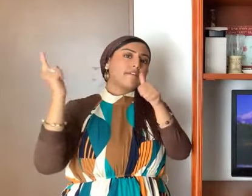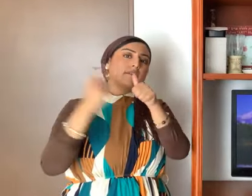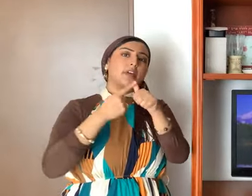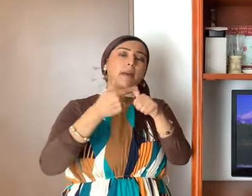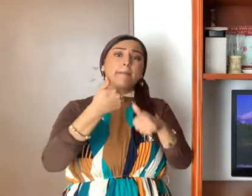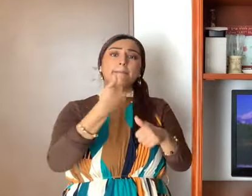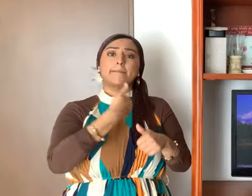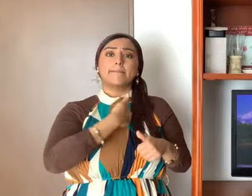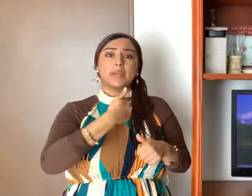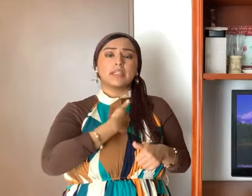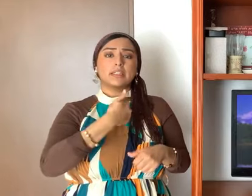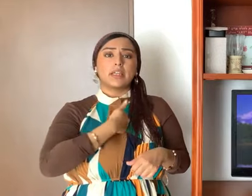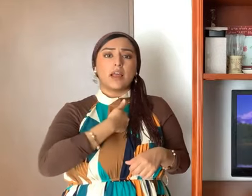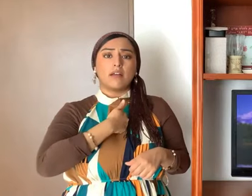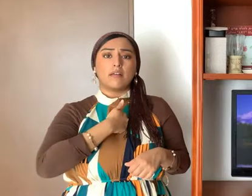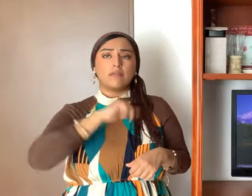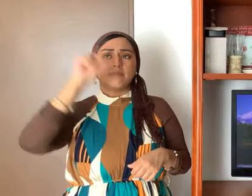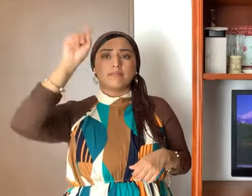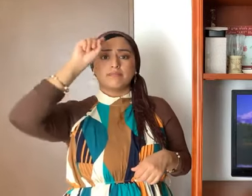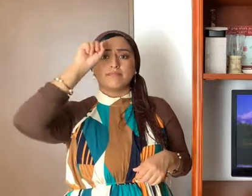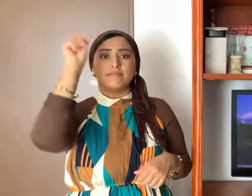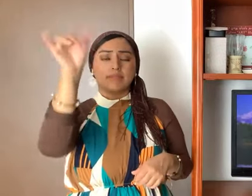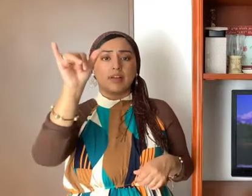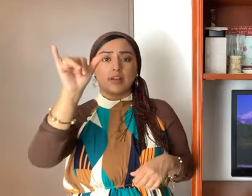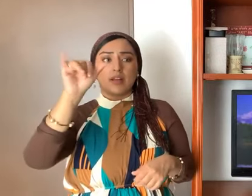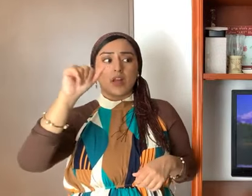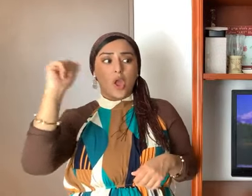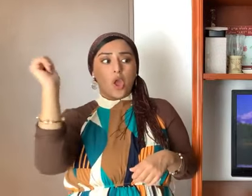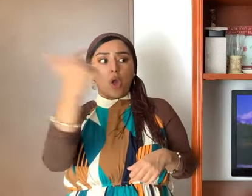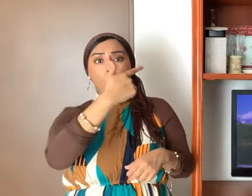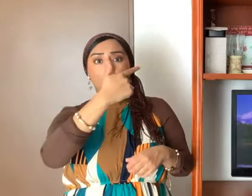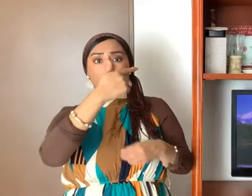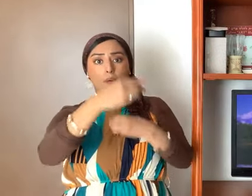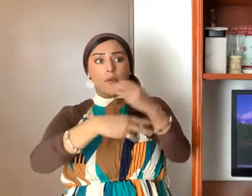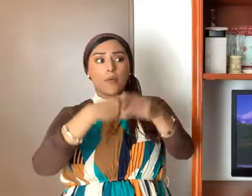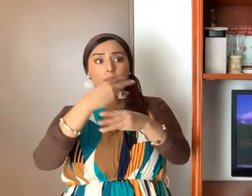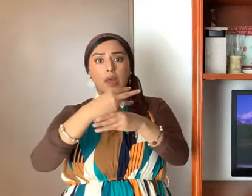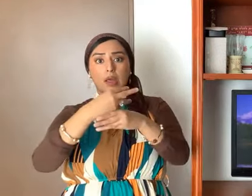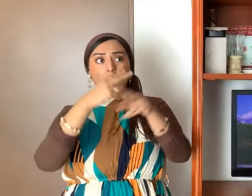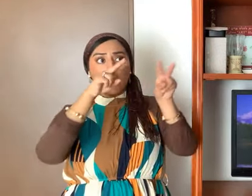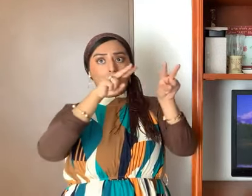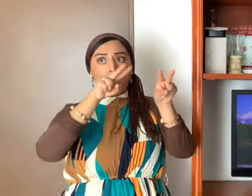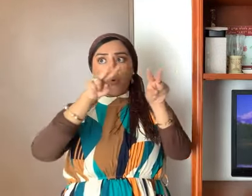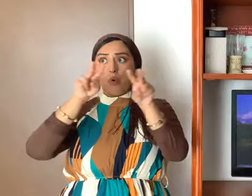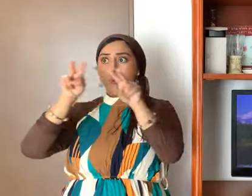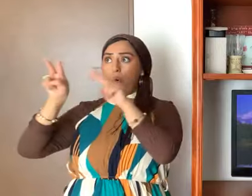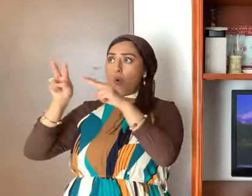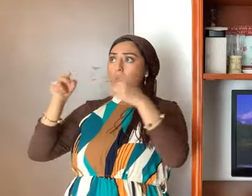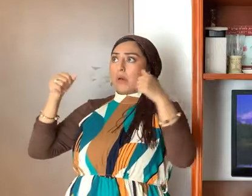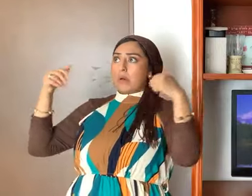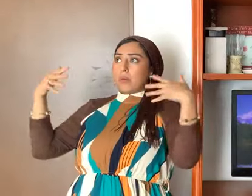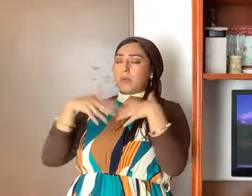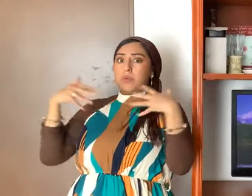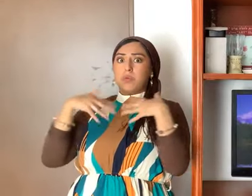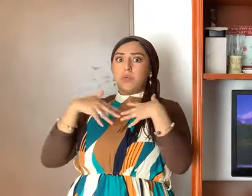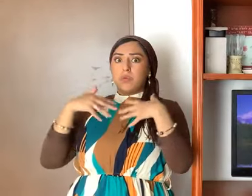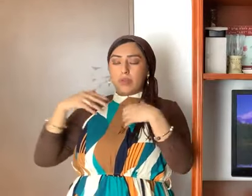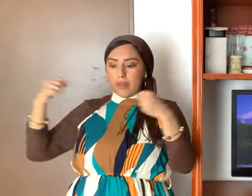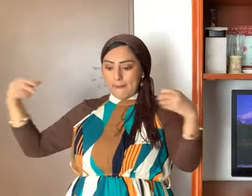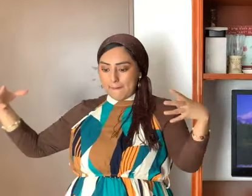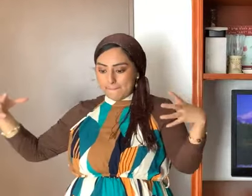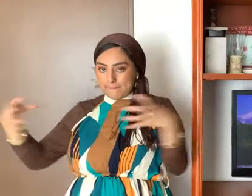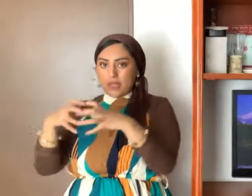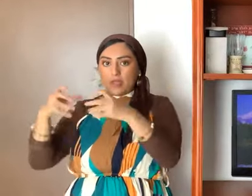yo mismo con los postreros. Las costas vieron y tuvieron temor, los confines de la tierra se espantaron, se